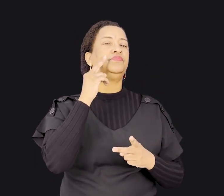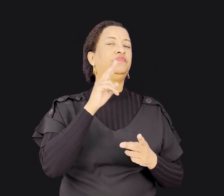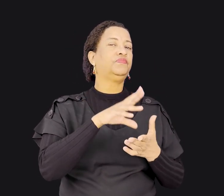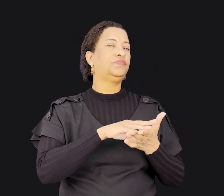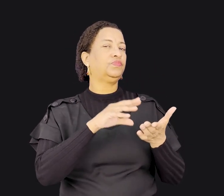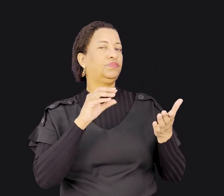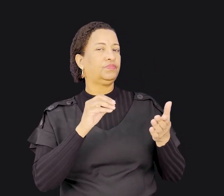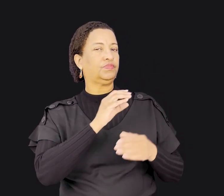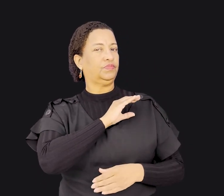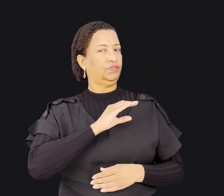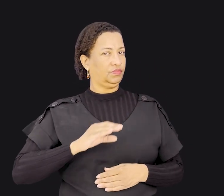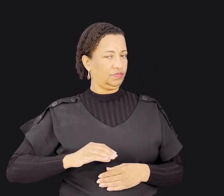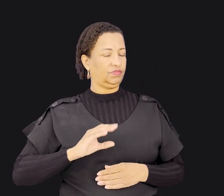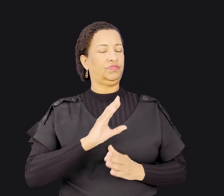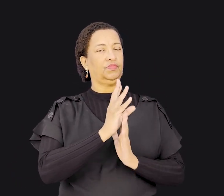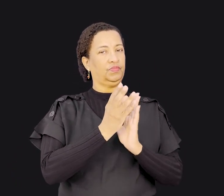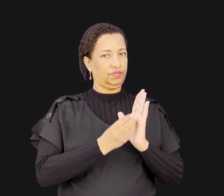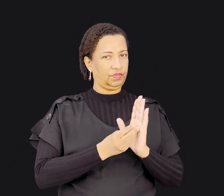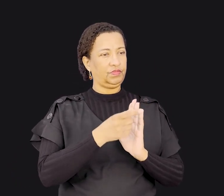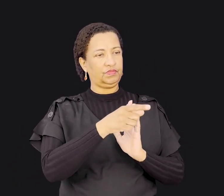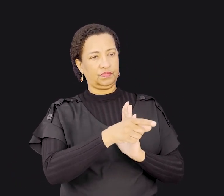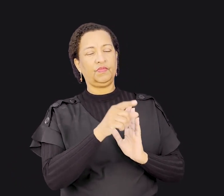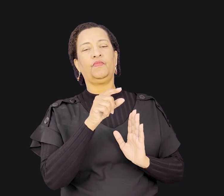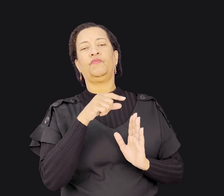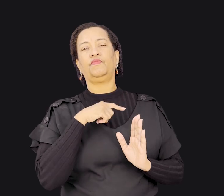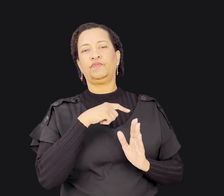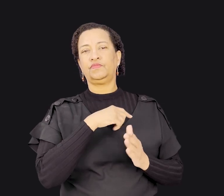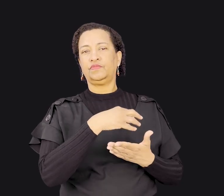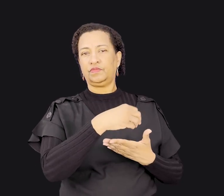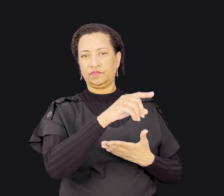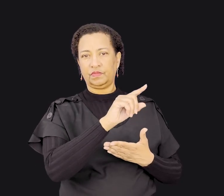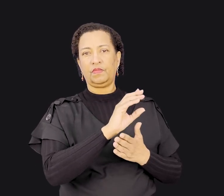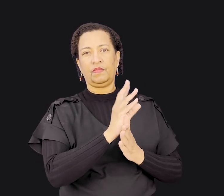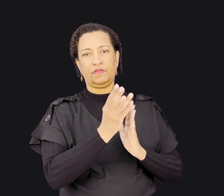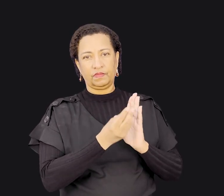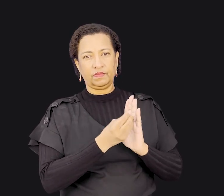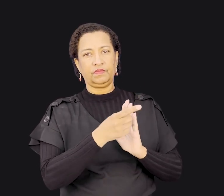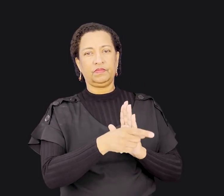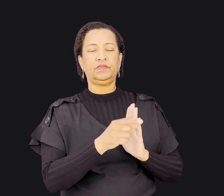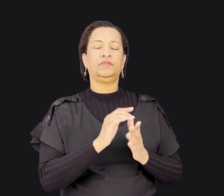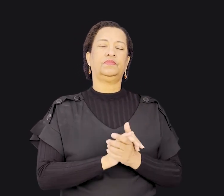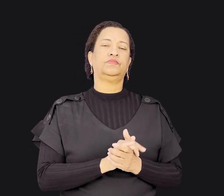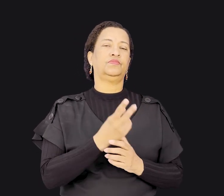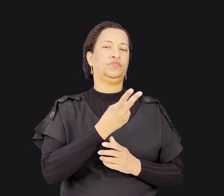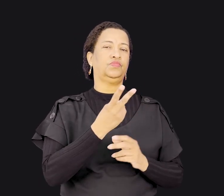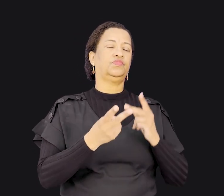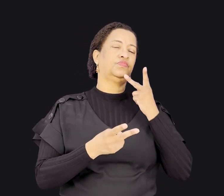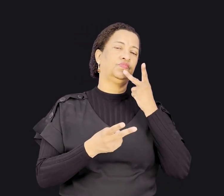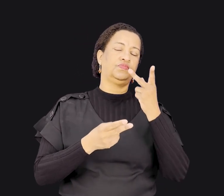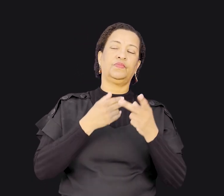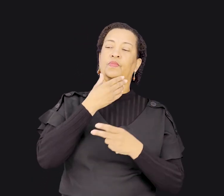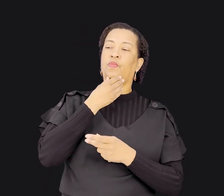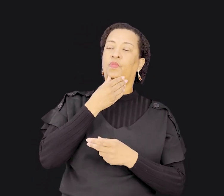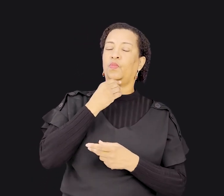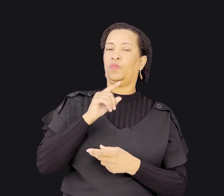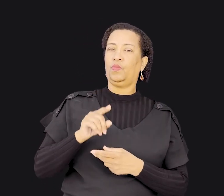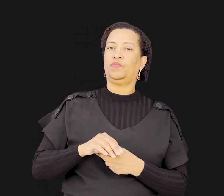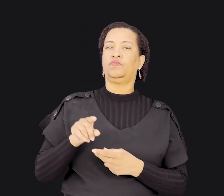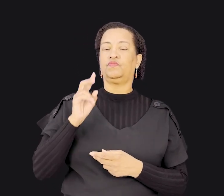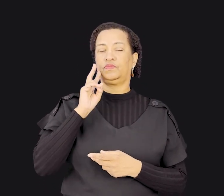a Igreja? Muito bem, neste modelo vocês são a Igreja. E os 2 disseram para os homens: homens, estão vendo o